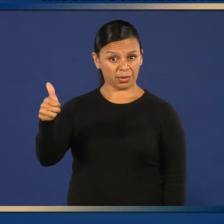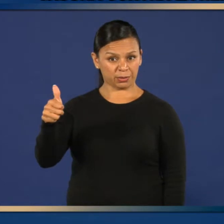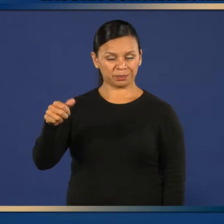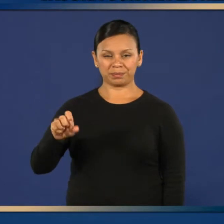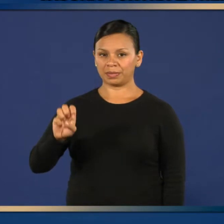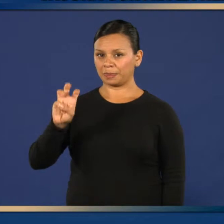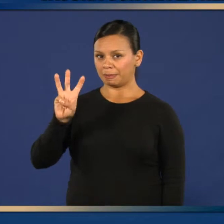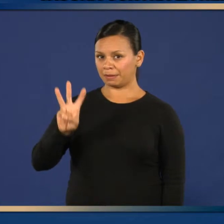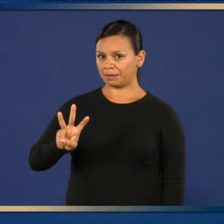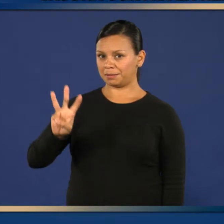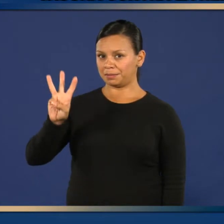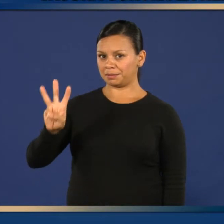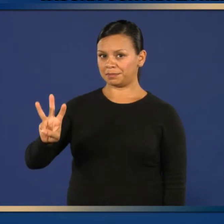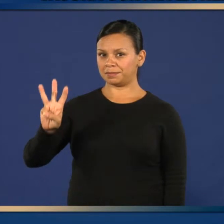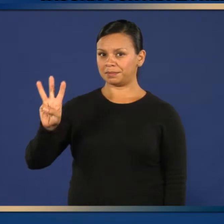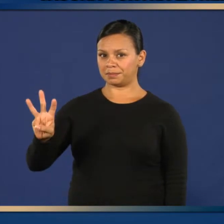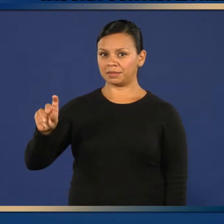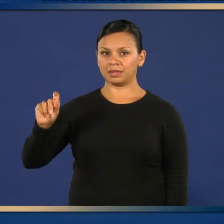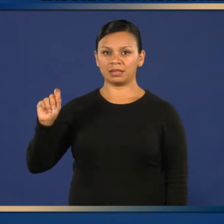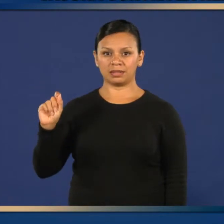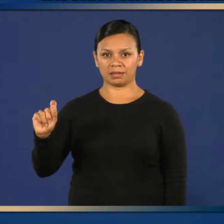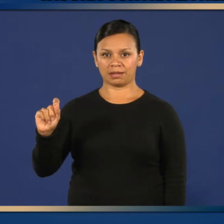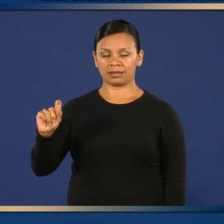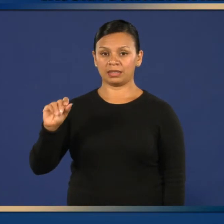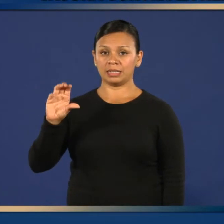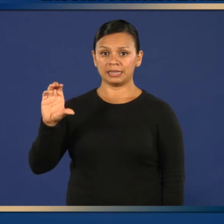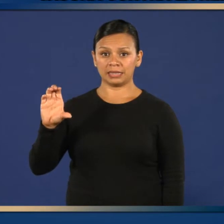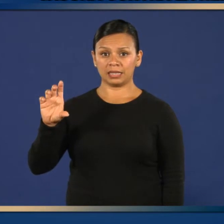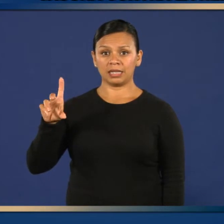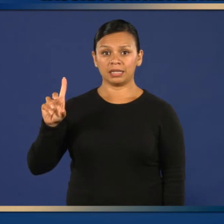www.cdc.gov flash ine